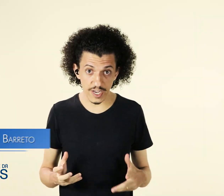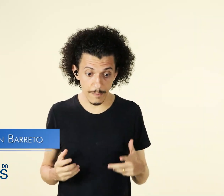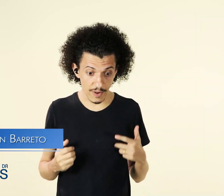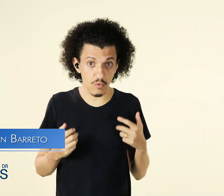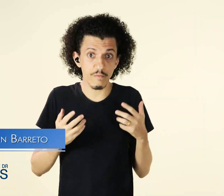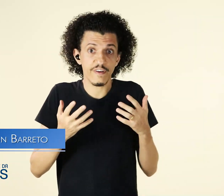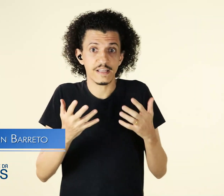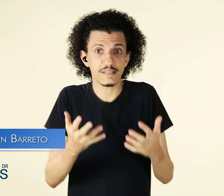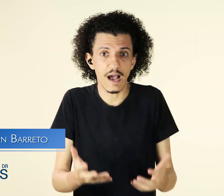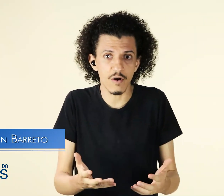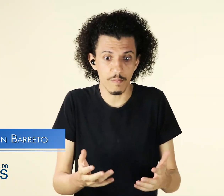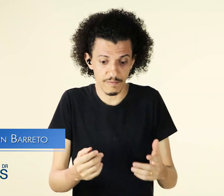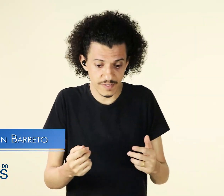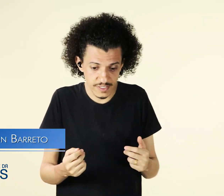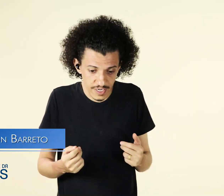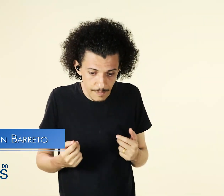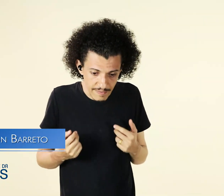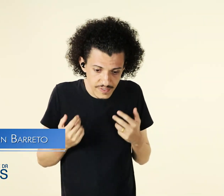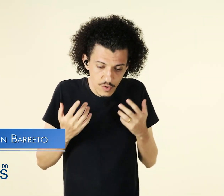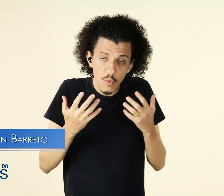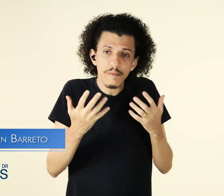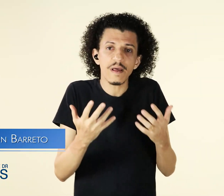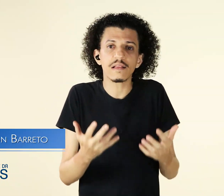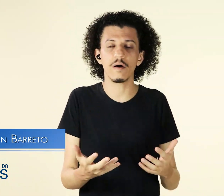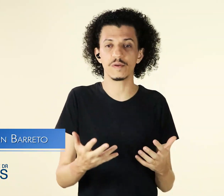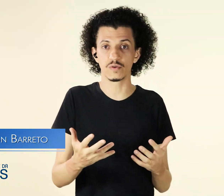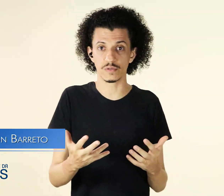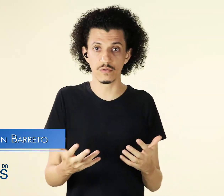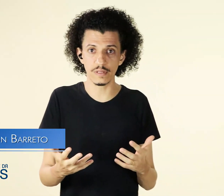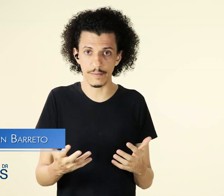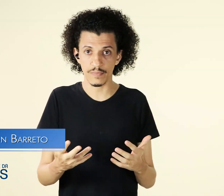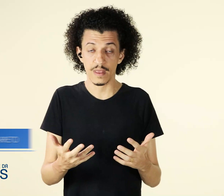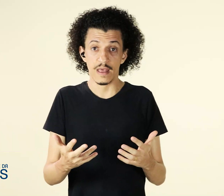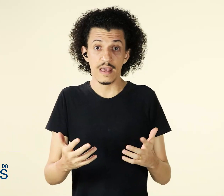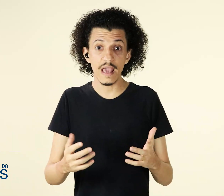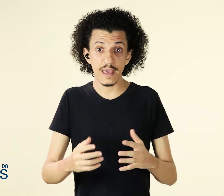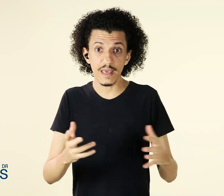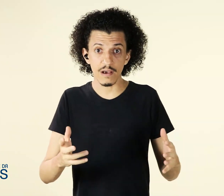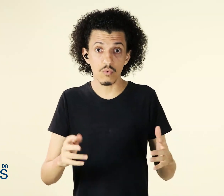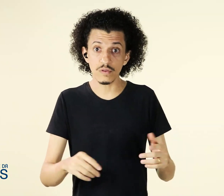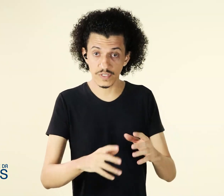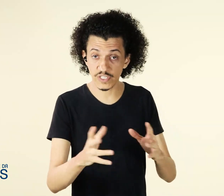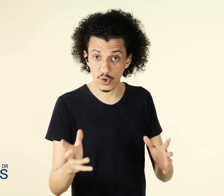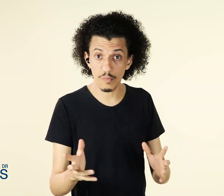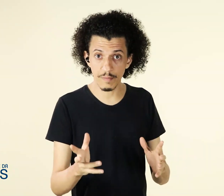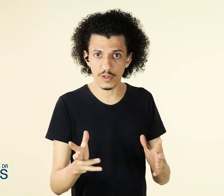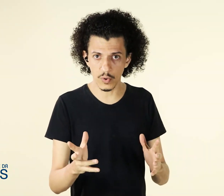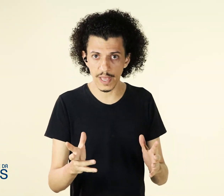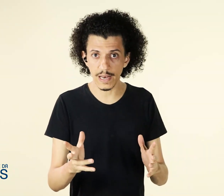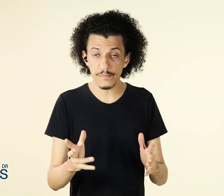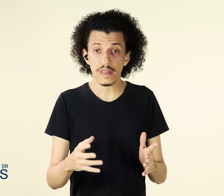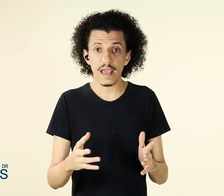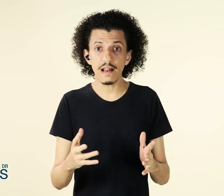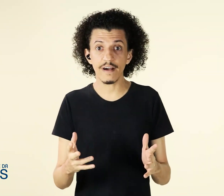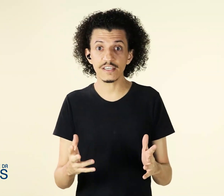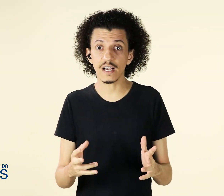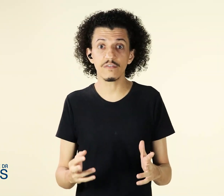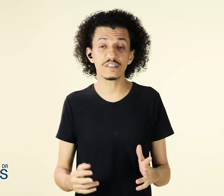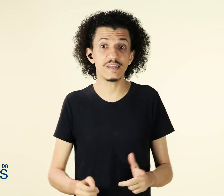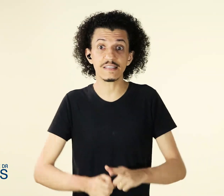para conversar, para você cumprimentar uma pessoa surda, e aí, quando você já cumprimentou ele, ele vai achar que você já sabe